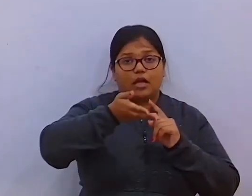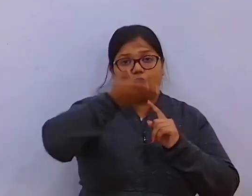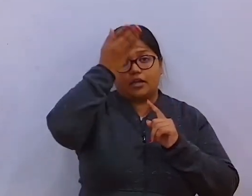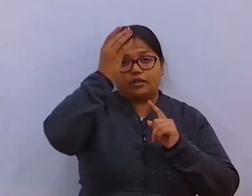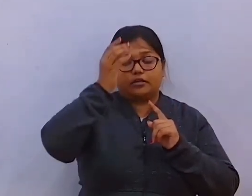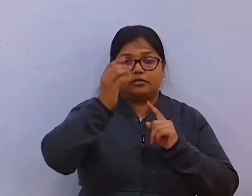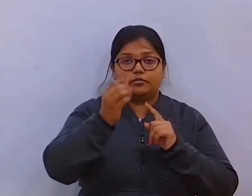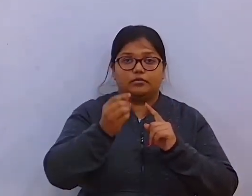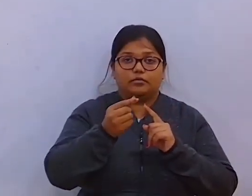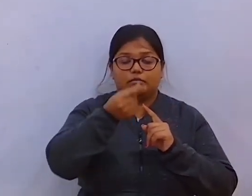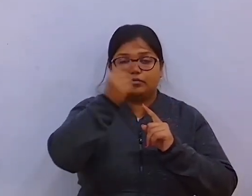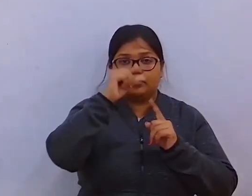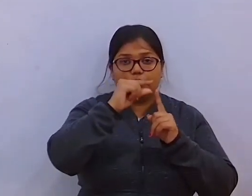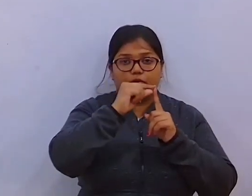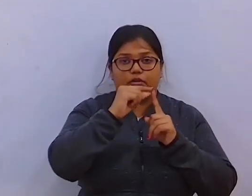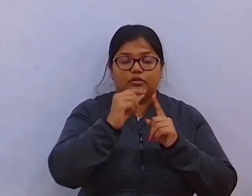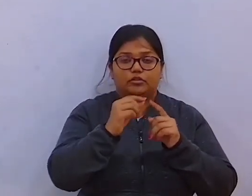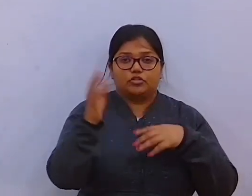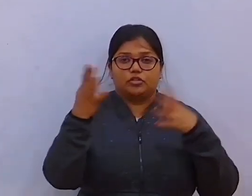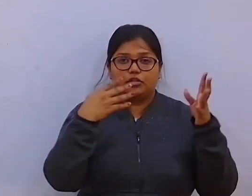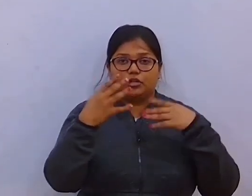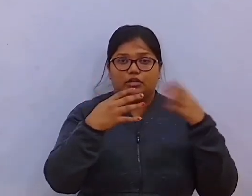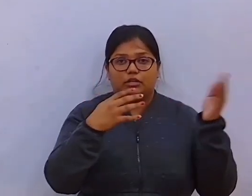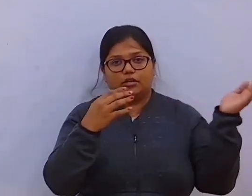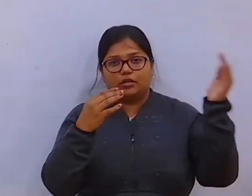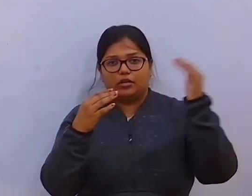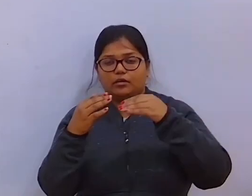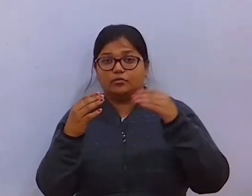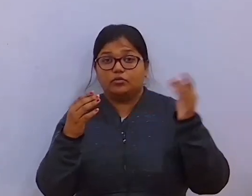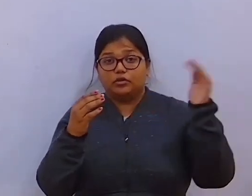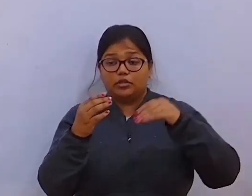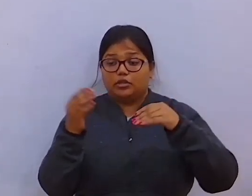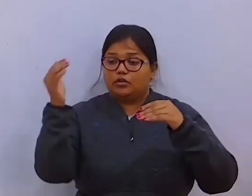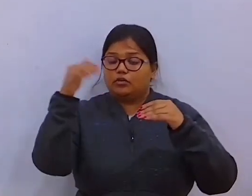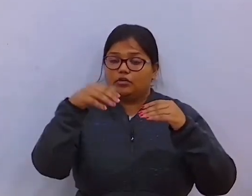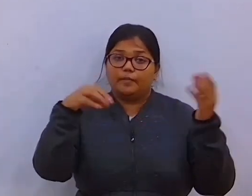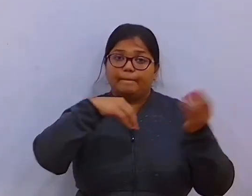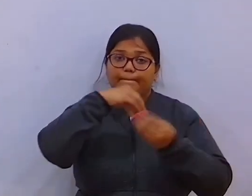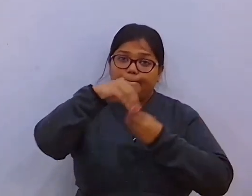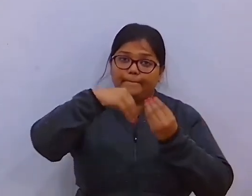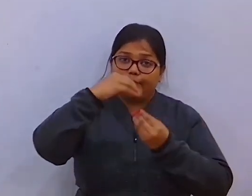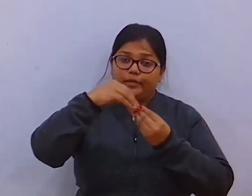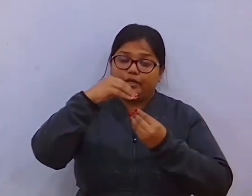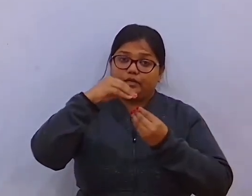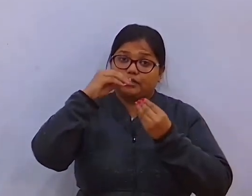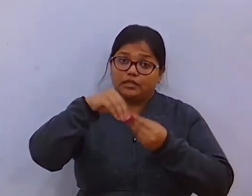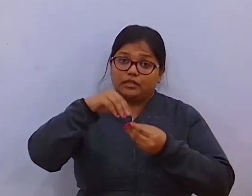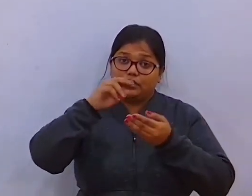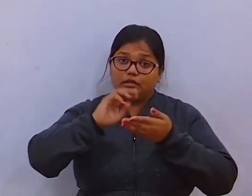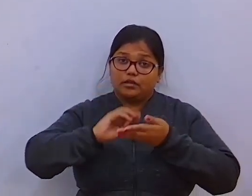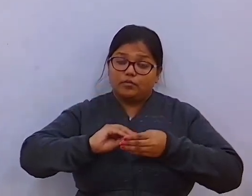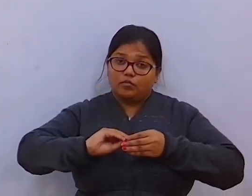अच्छे से समझ में आया या कोई डाउट है? तापी सिद्धांत क्या कहलाता है?